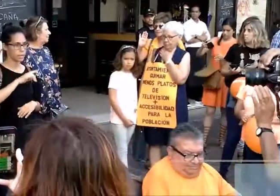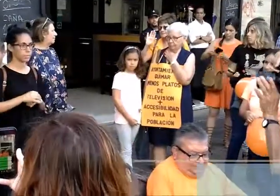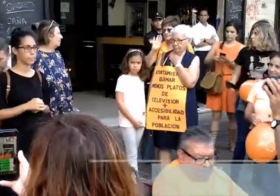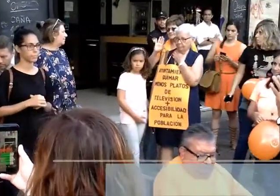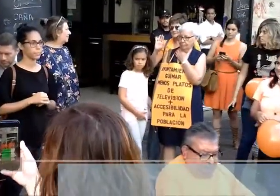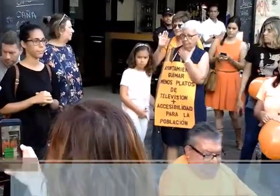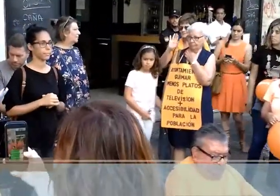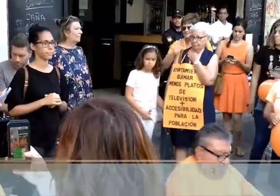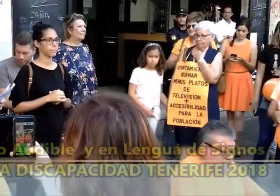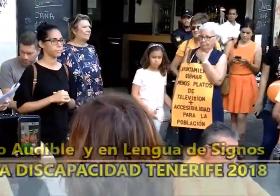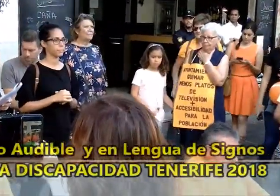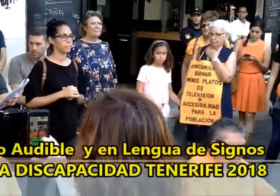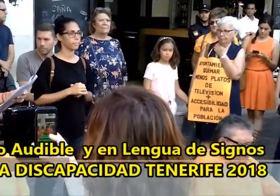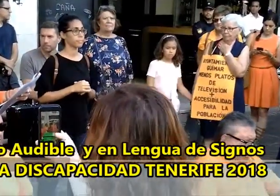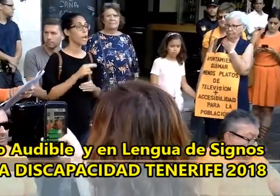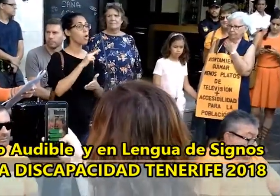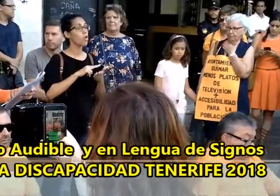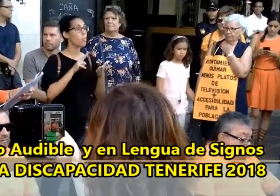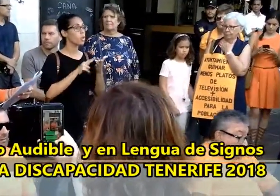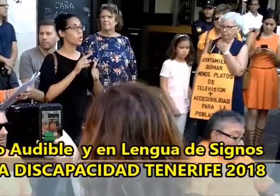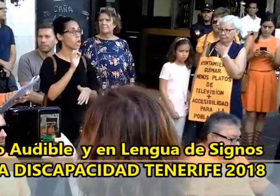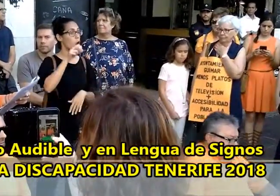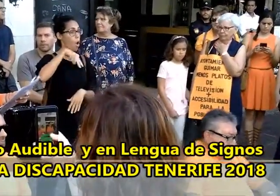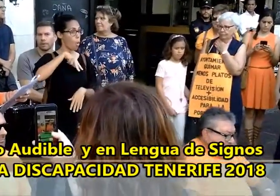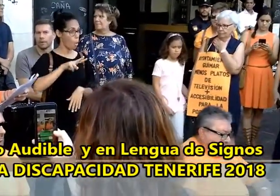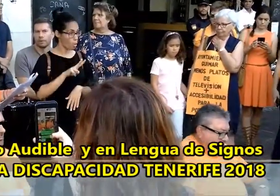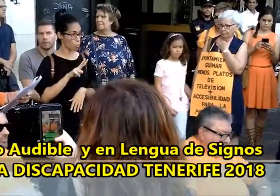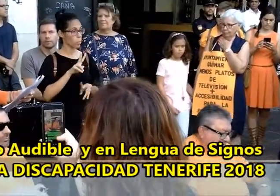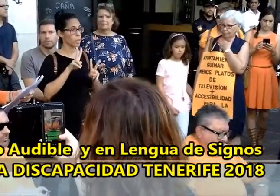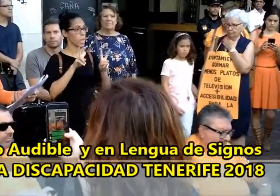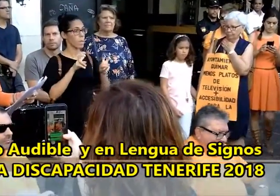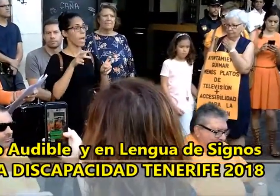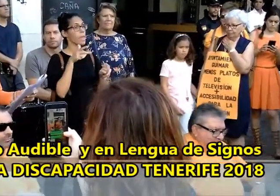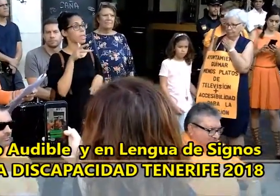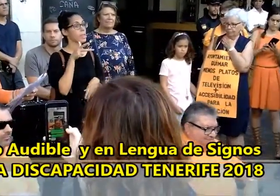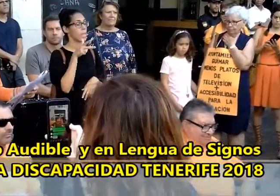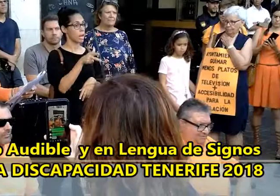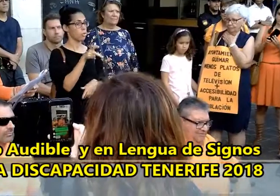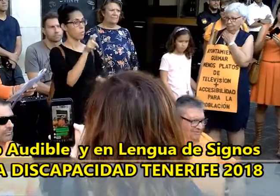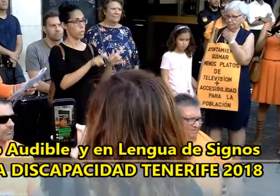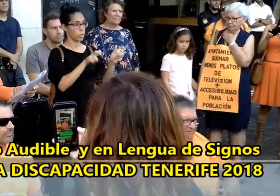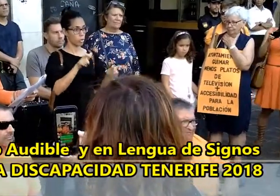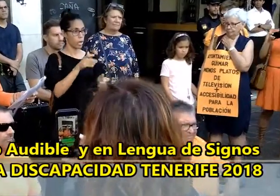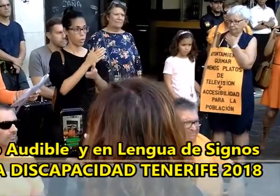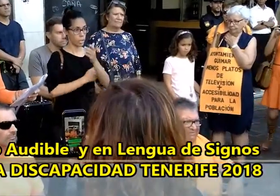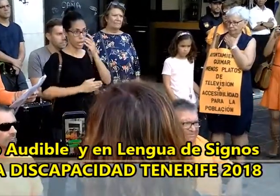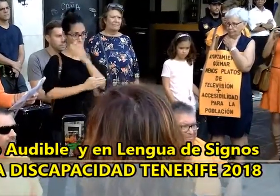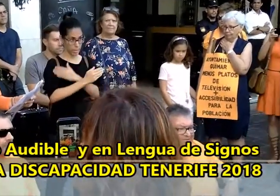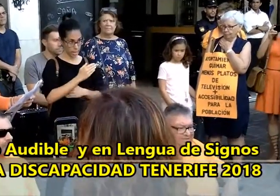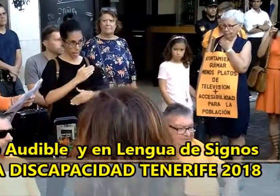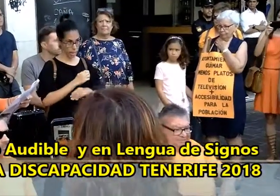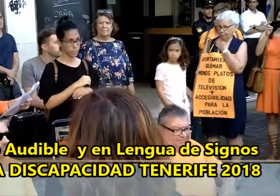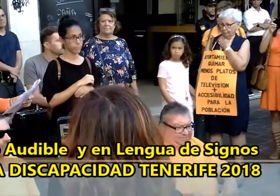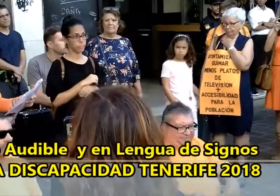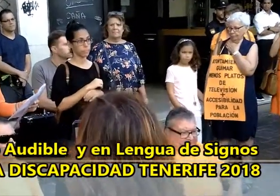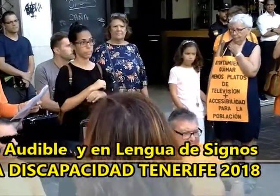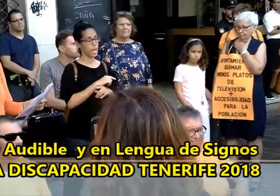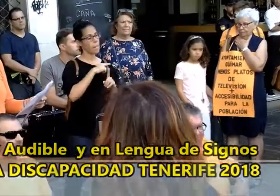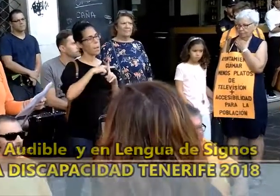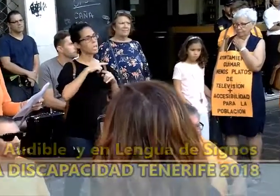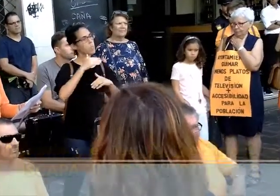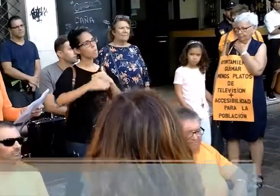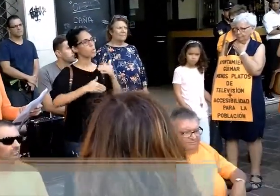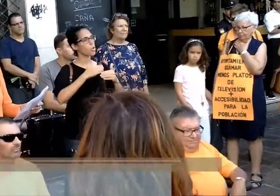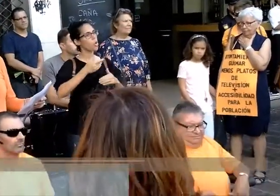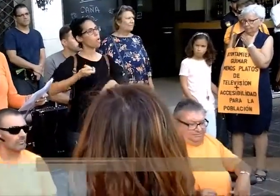La Convención de la ONU sobre los Derechos de las Personas con Discapacidad y su Protocolo